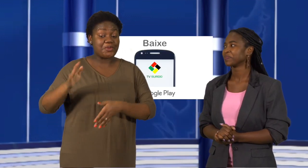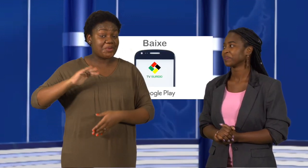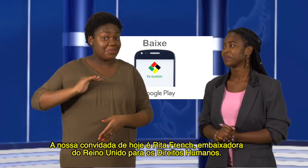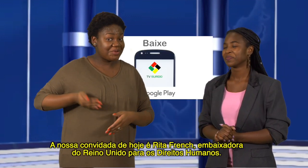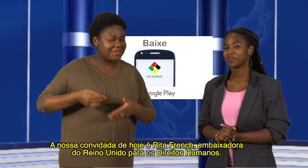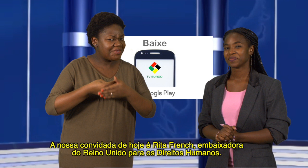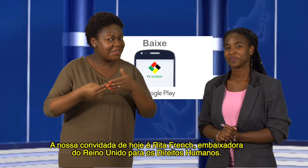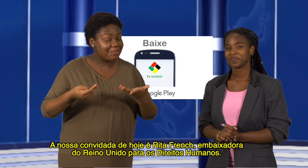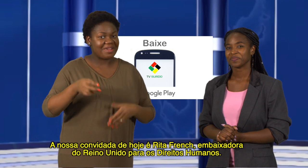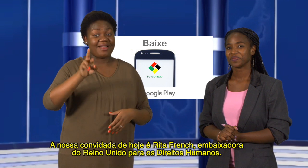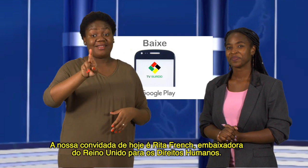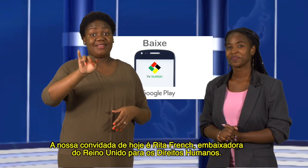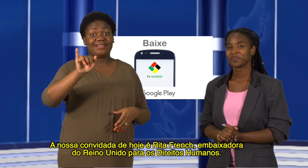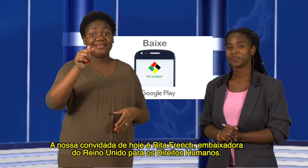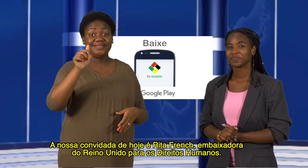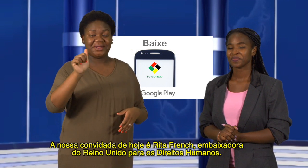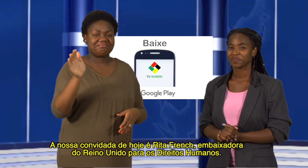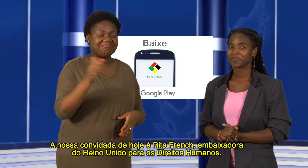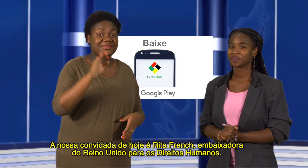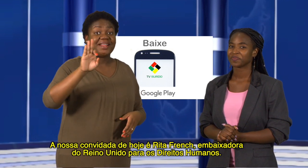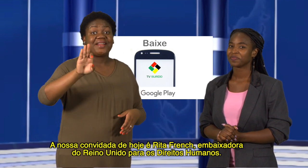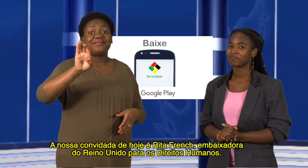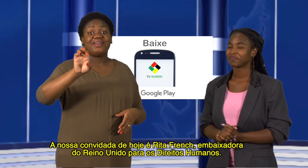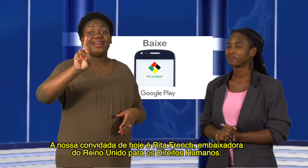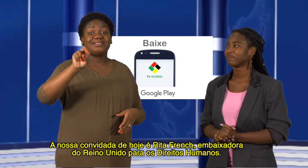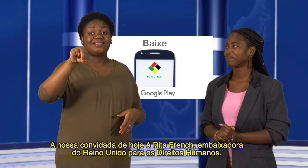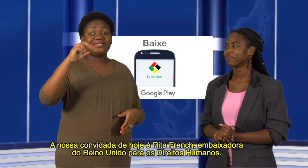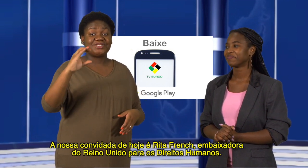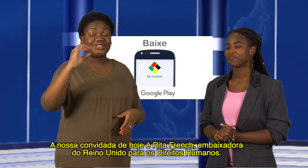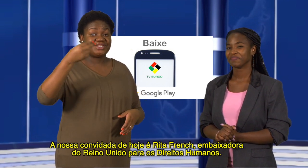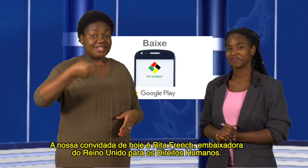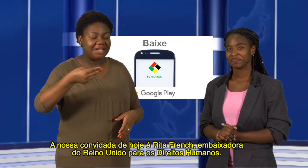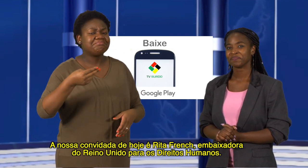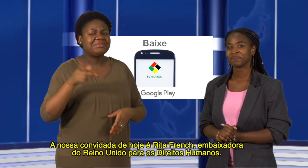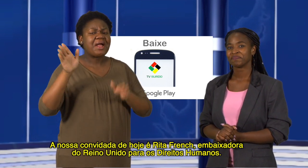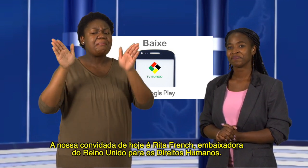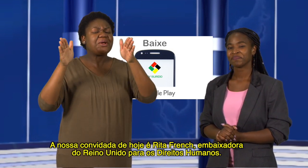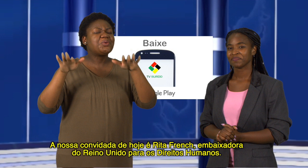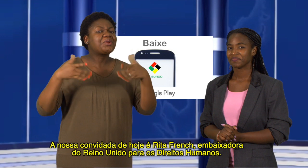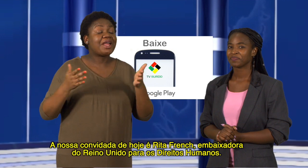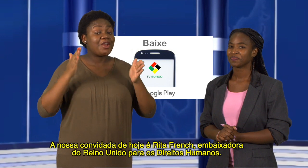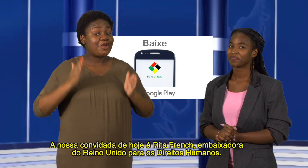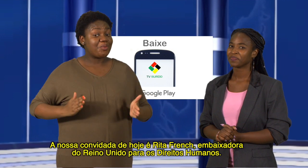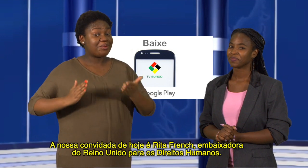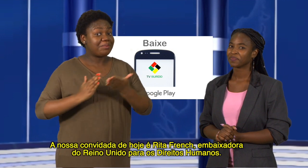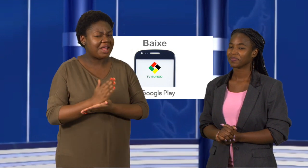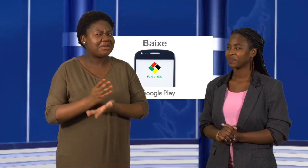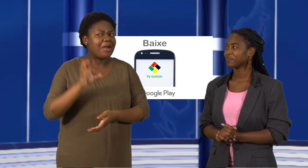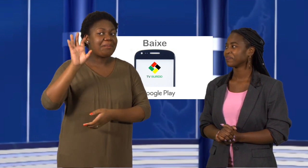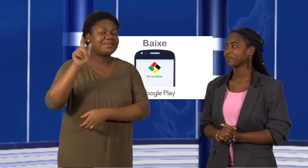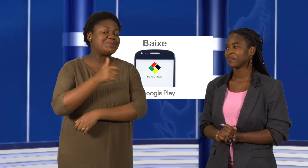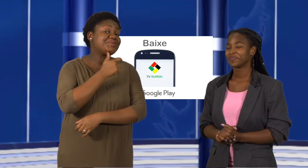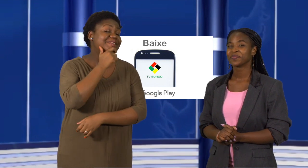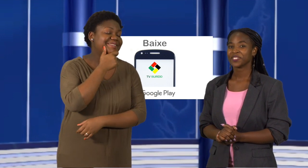A nossa convidada de hoje é Rita French, embaixadora do Reino Unido para os Direitos Humanos.